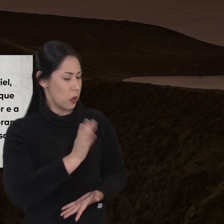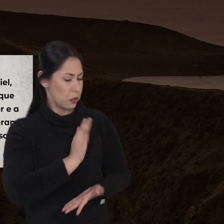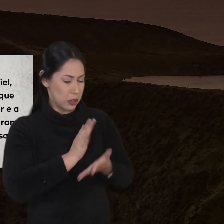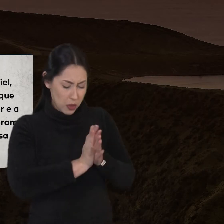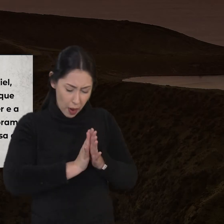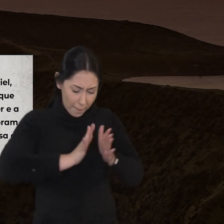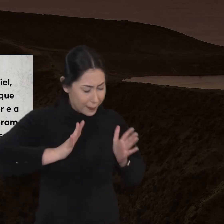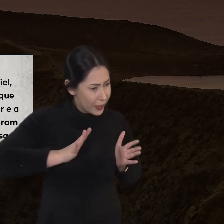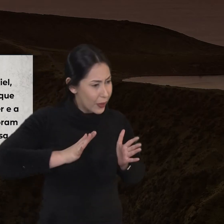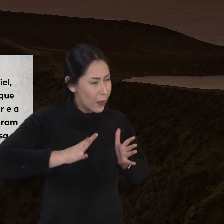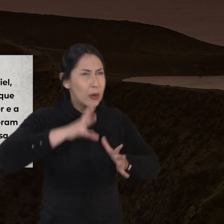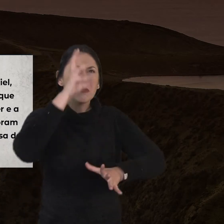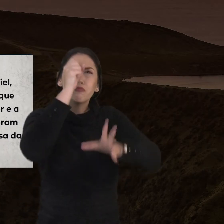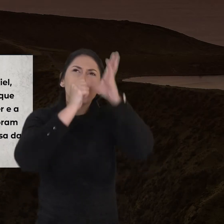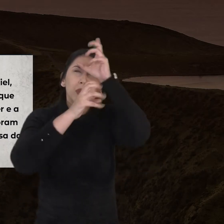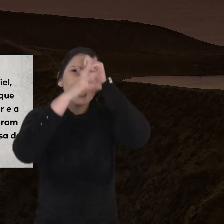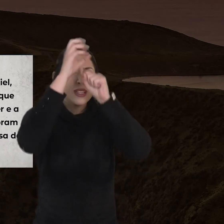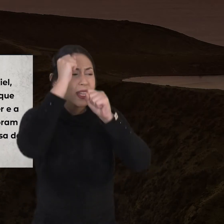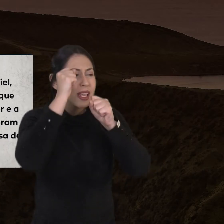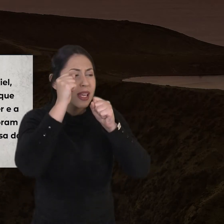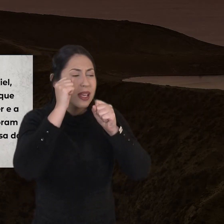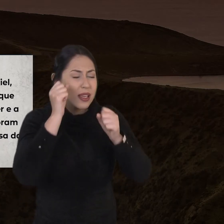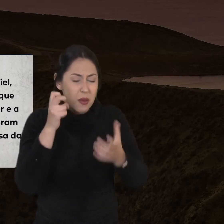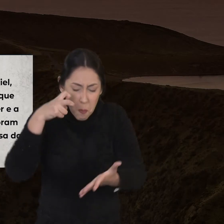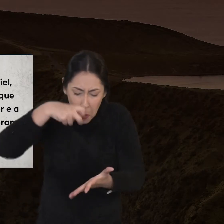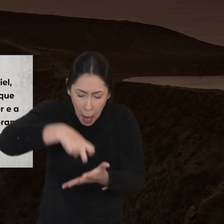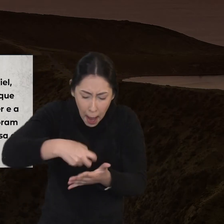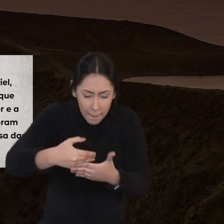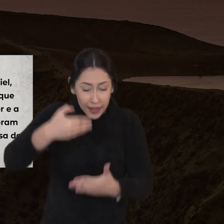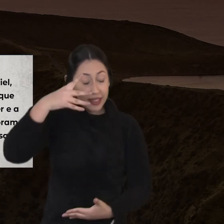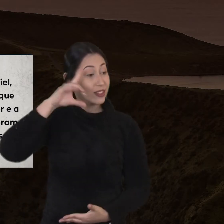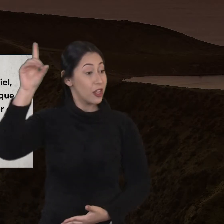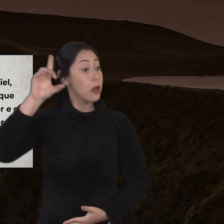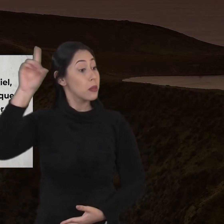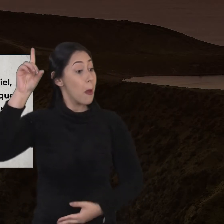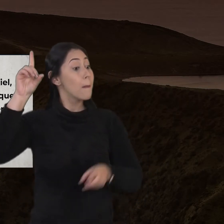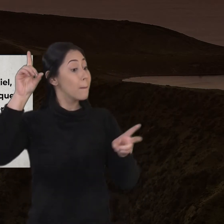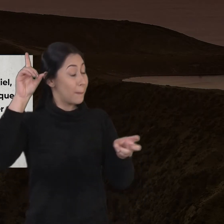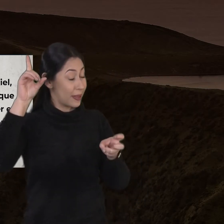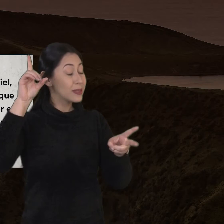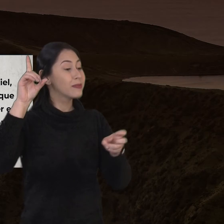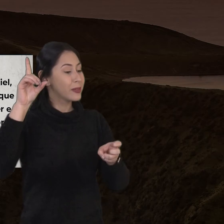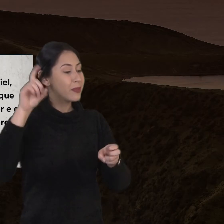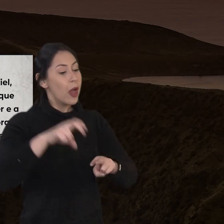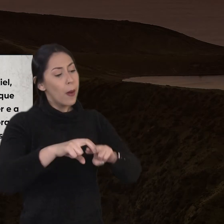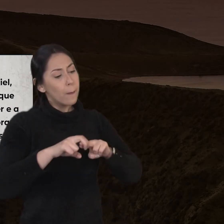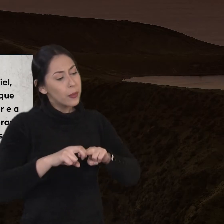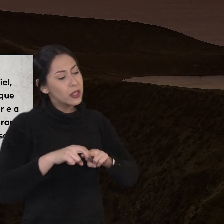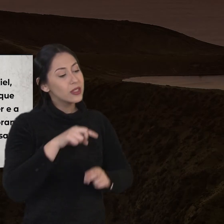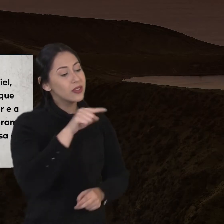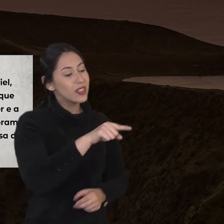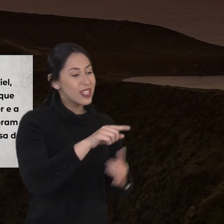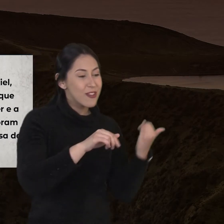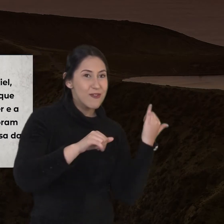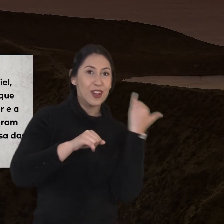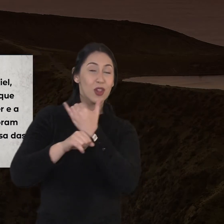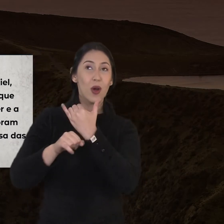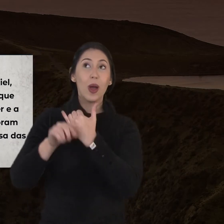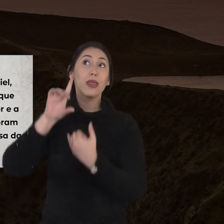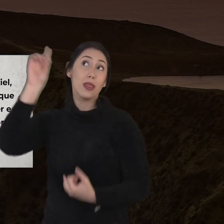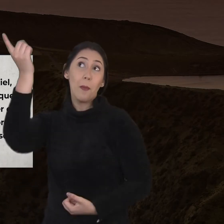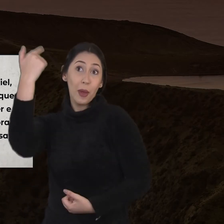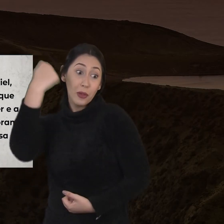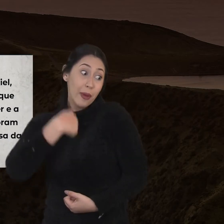compreender ea humilhar-te perante o teu deus foram ouvidas as tuas palavras e por causa das tuas palavras é que eu vim